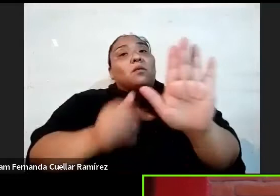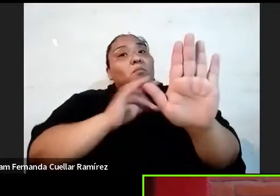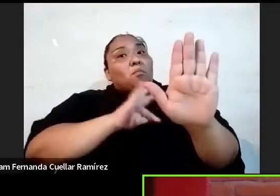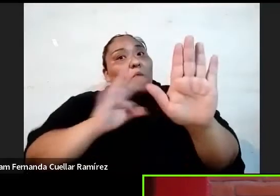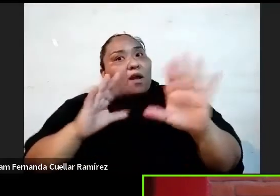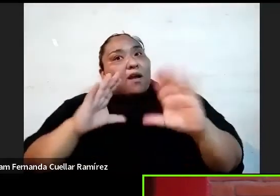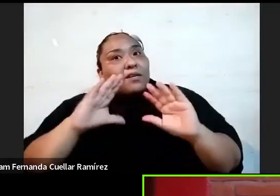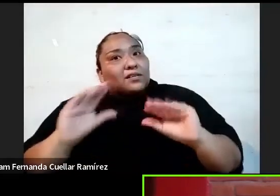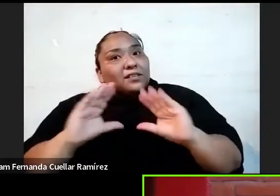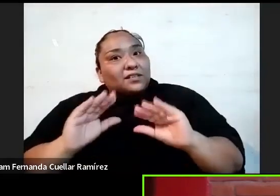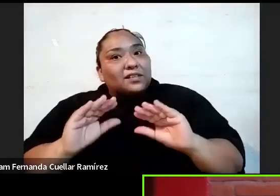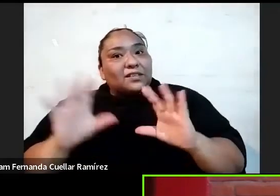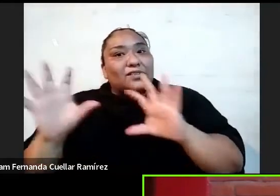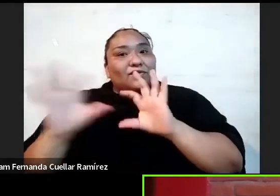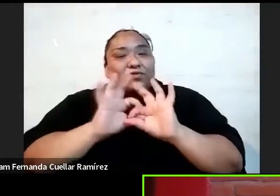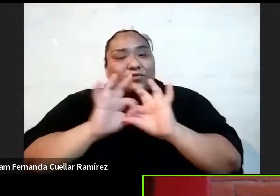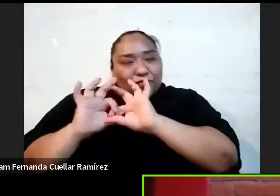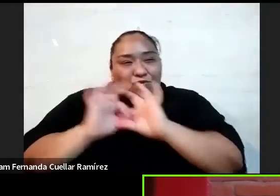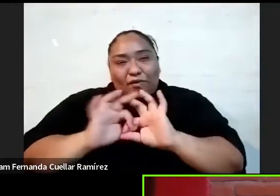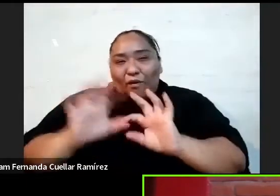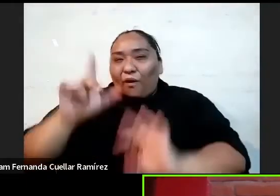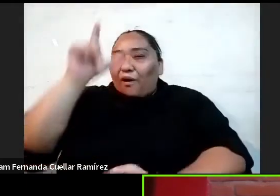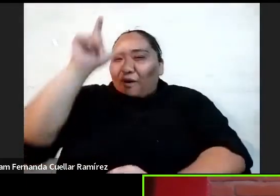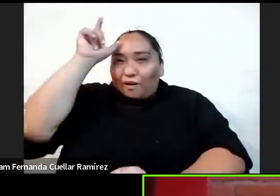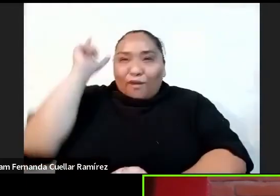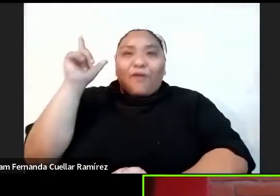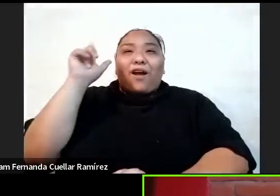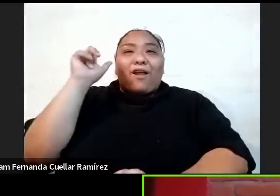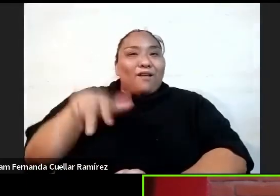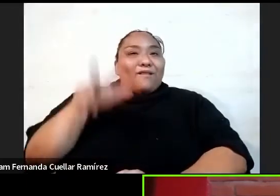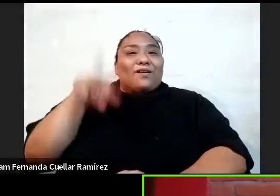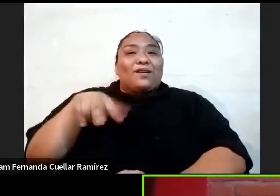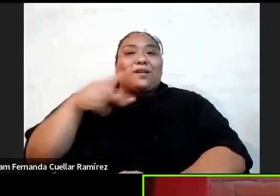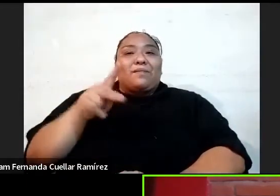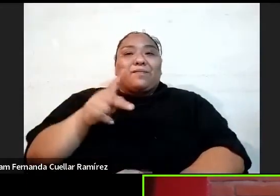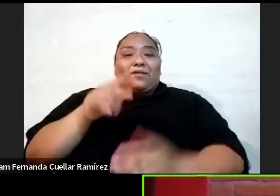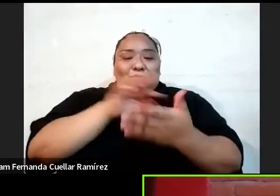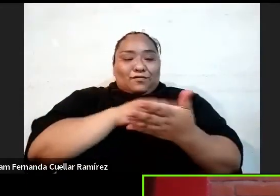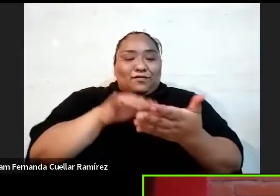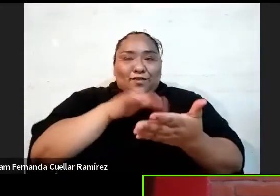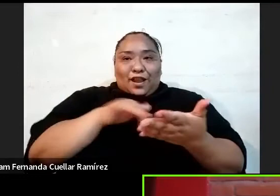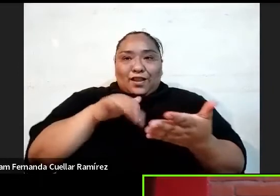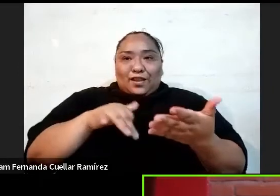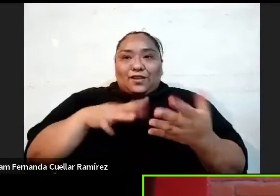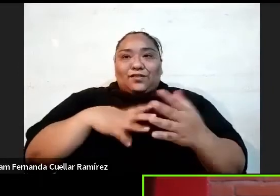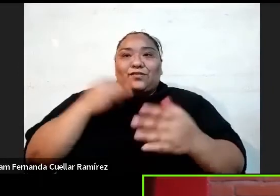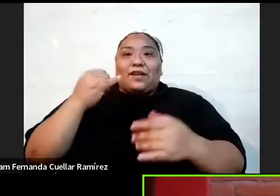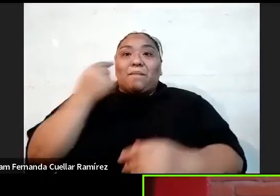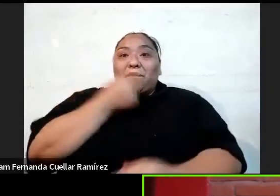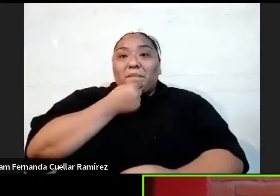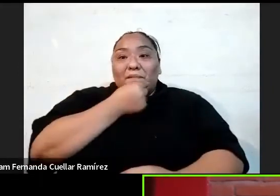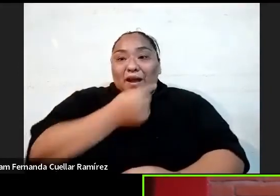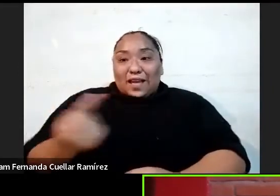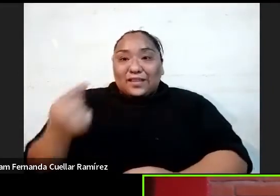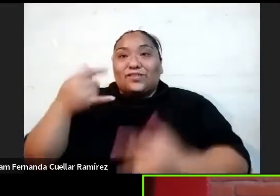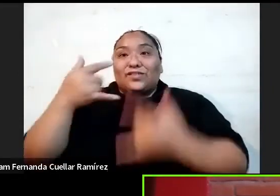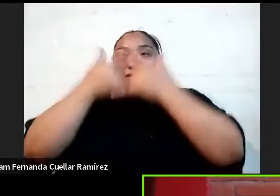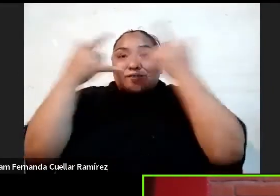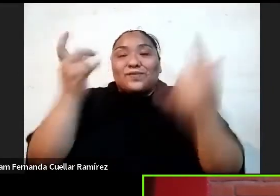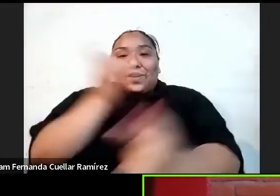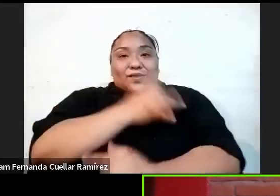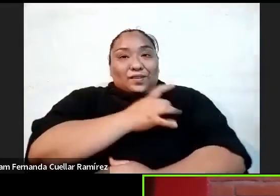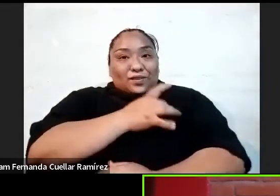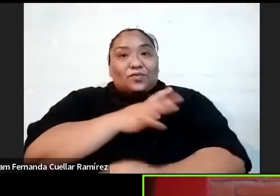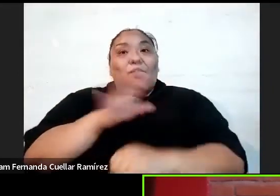decía, y es como una unión muy loca porque lo conecto con lo de la literatura infantil y los textos de terror, porque por ahí